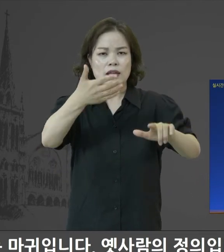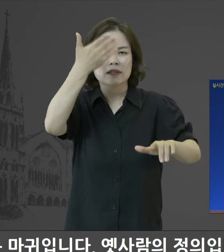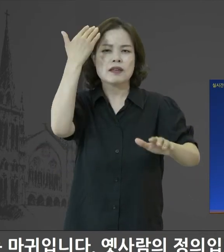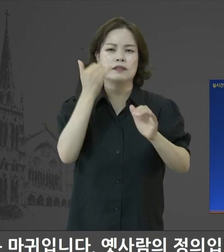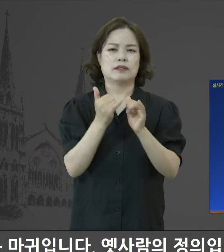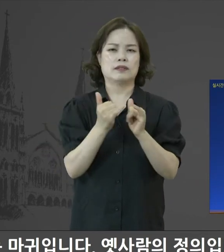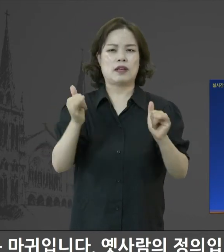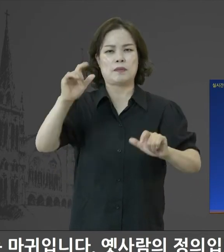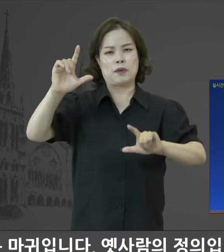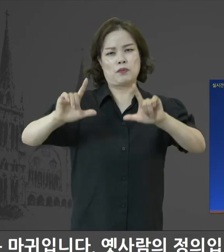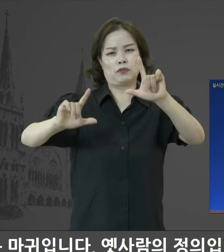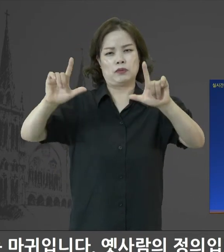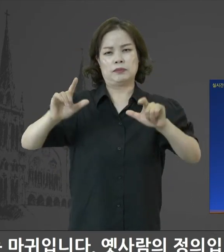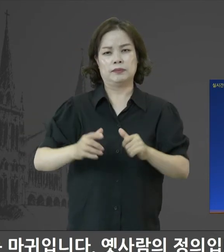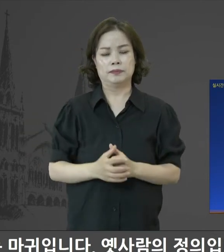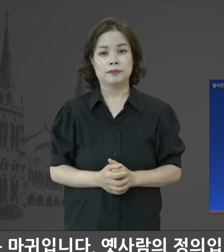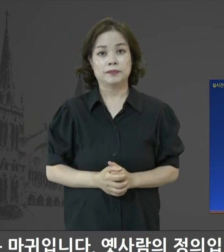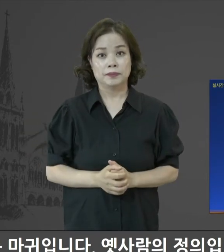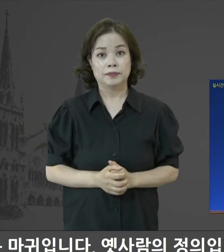옛사람의 모습이었죠.